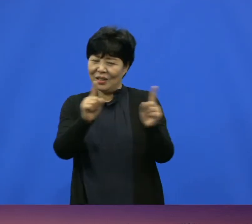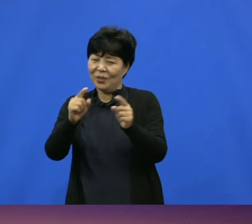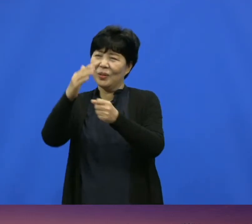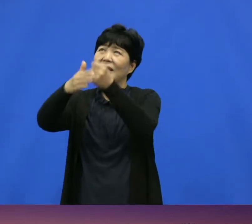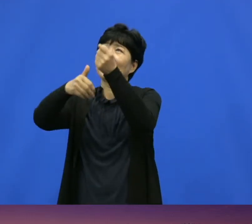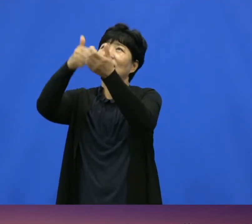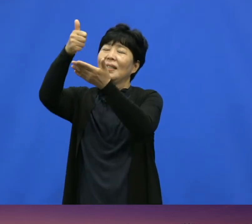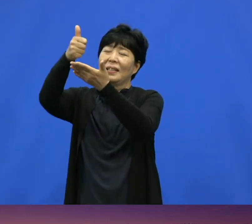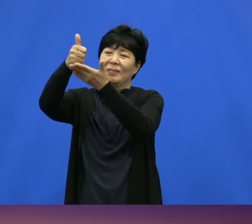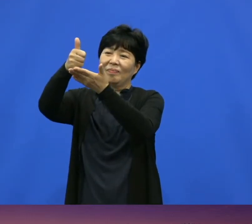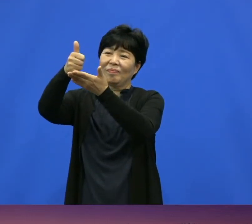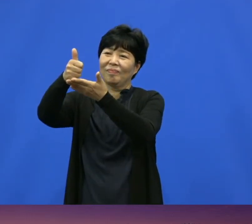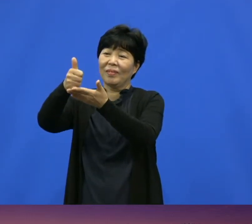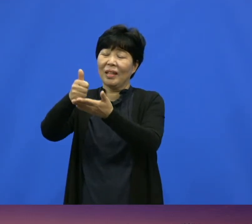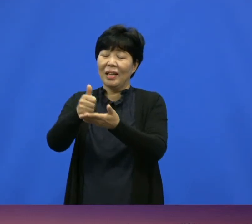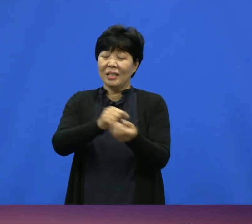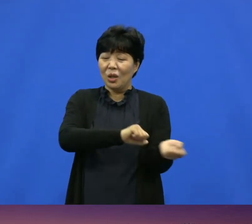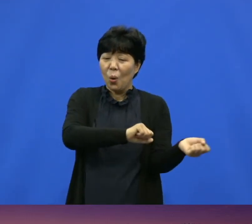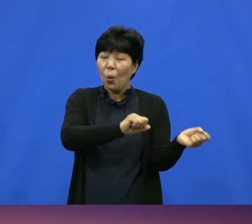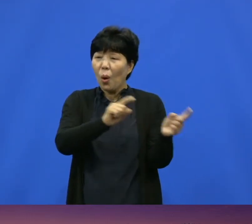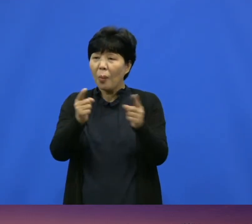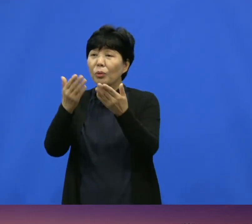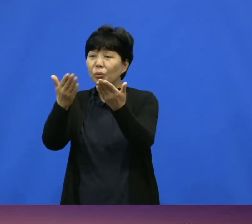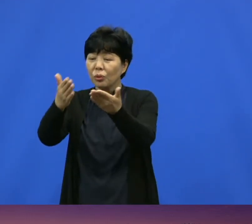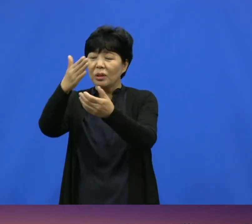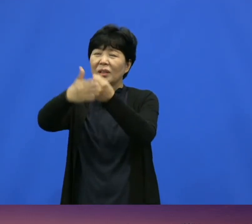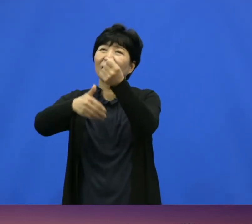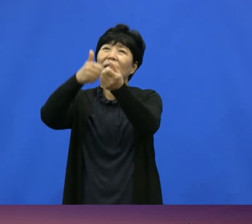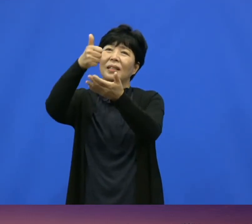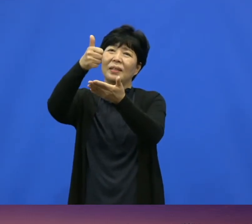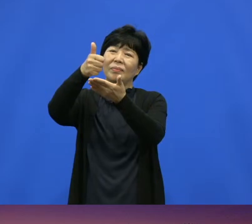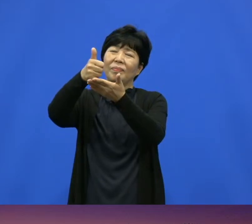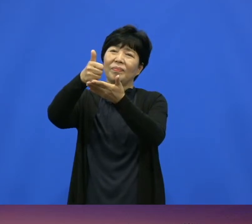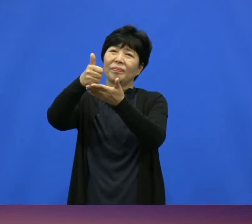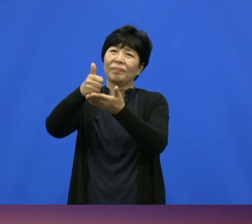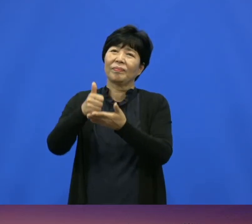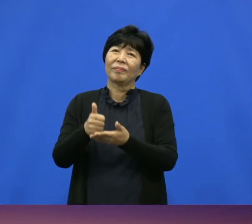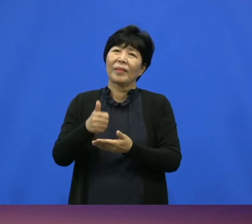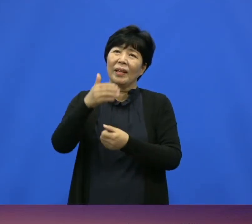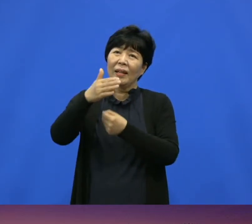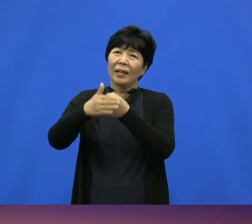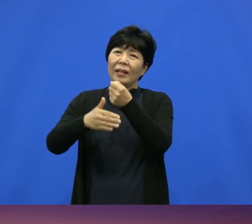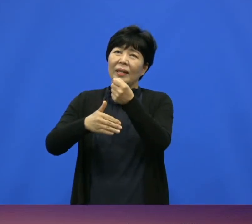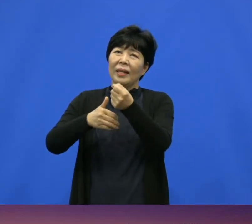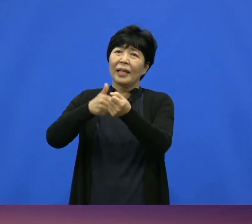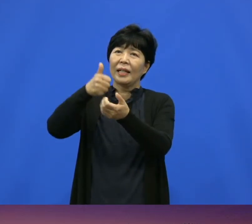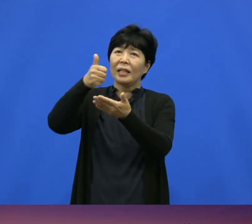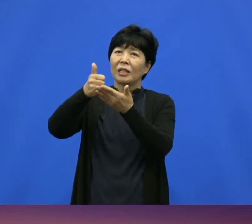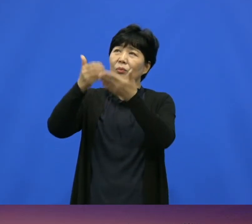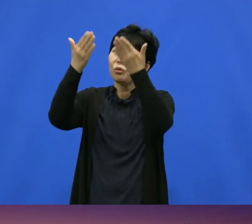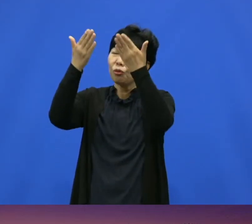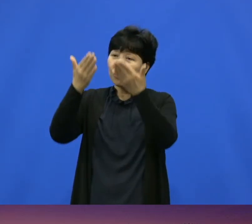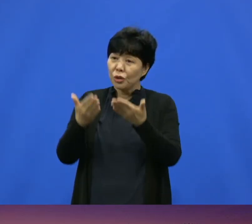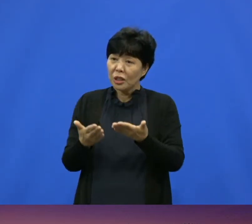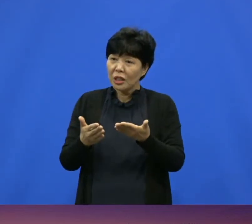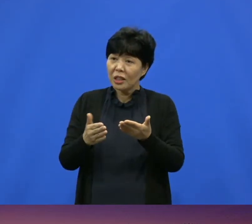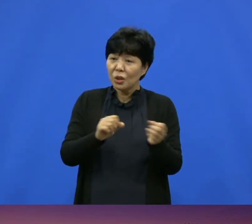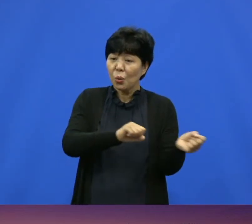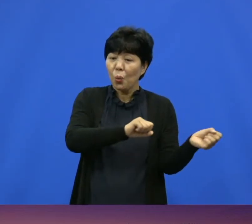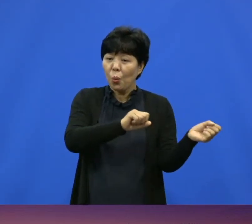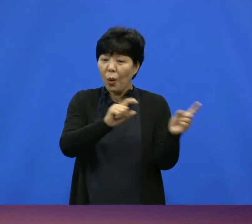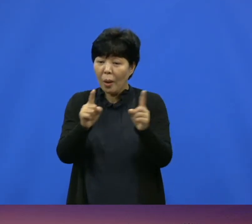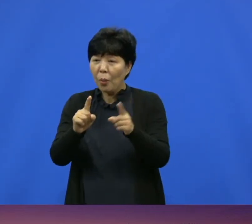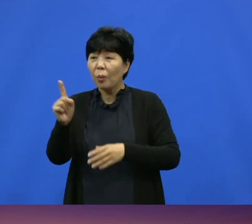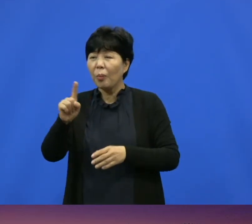분이고 다시 회복시켜 주시는 하나님. 그 회복은 하나님의 손길에 의해서 일어난 그 회복은 완전한 회복을 말하는